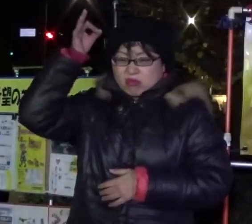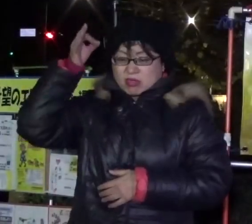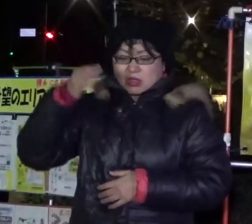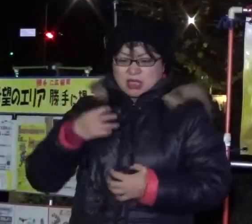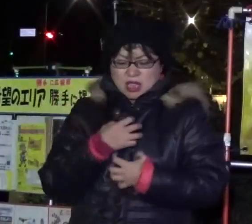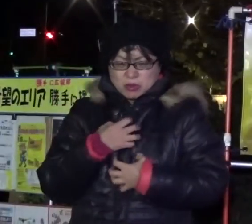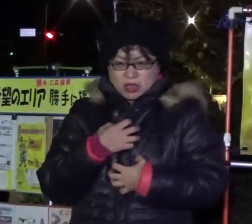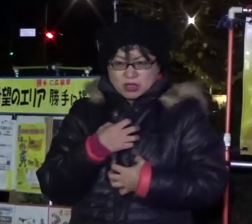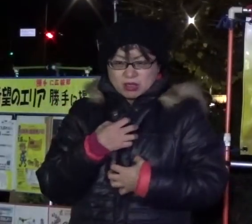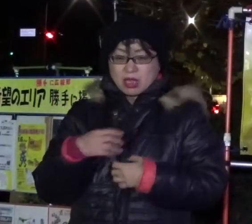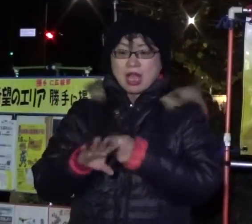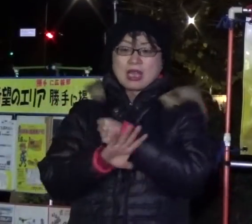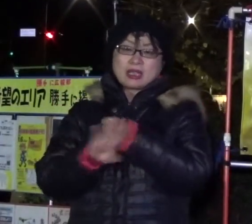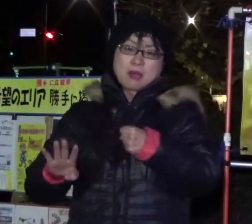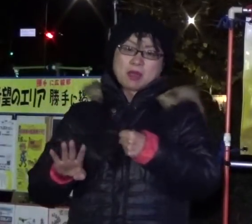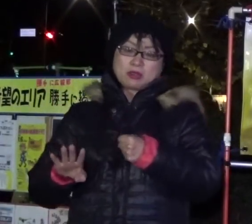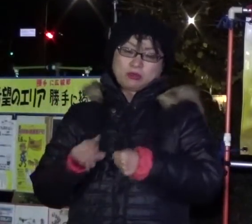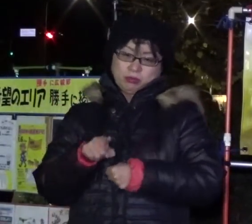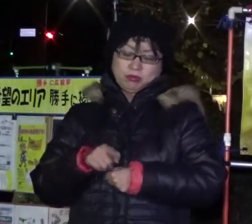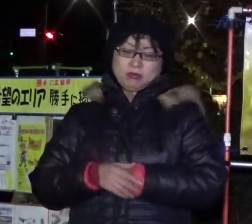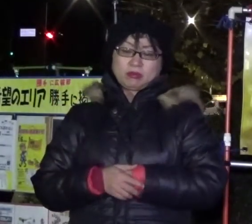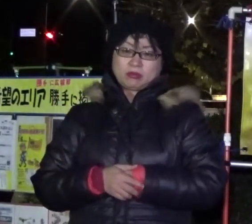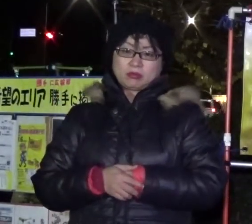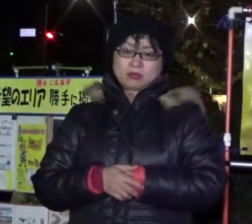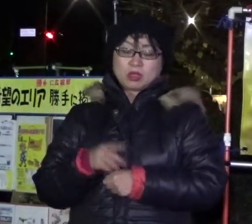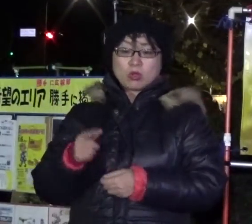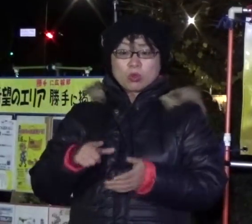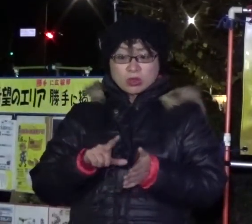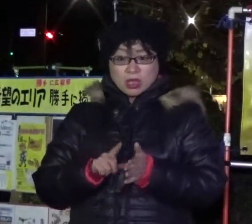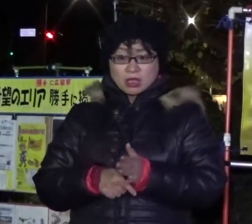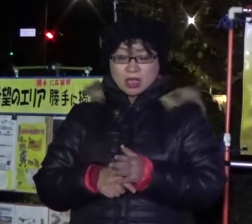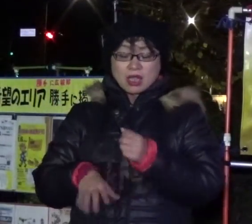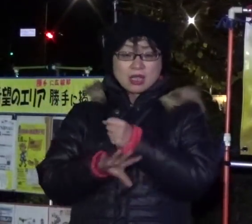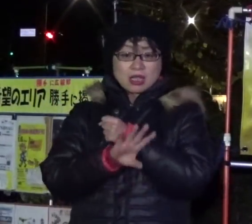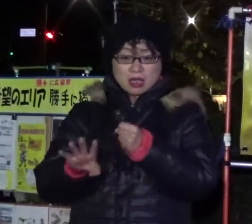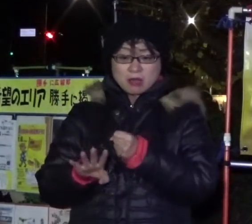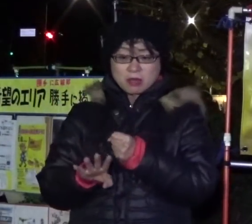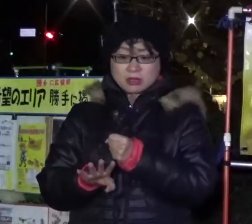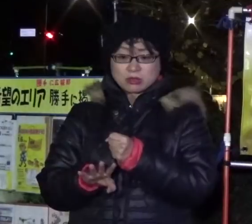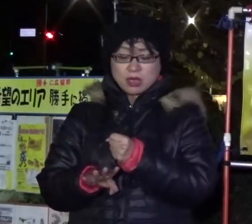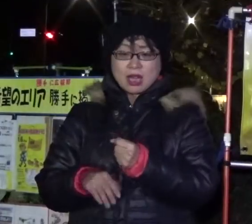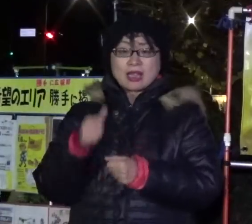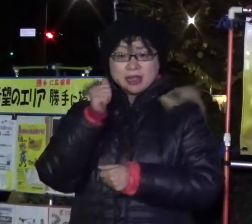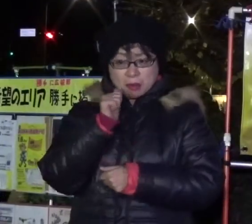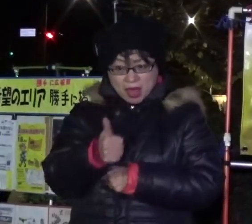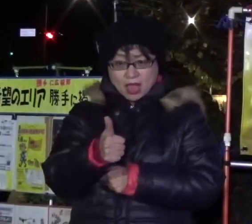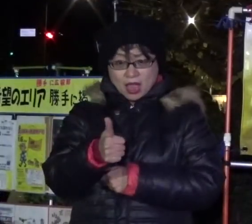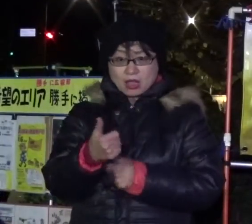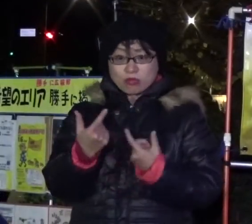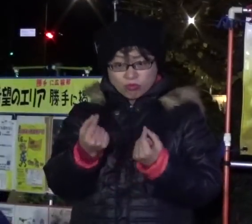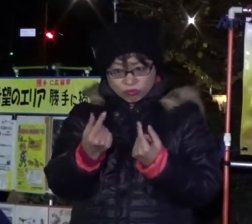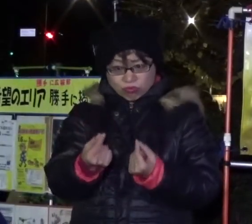のが原発だ。もうその時点で原発事業は破綻してるんじゃないですか。